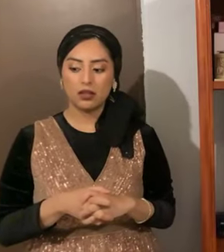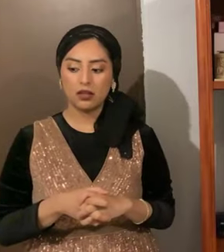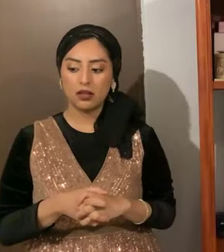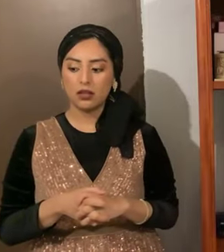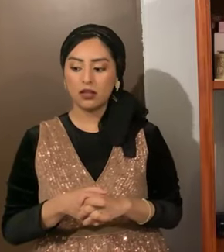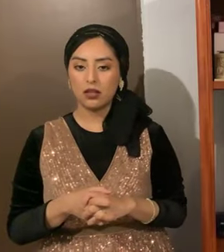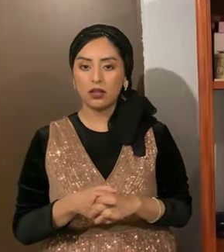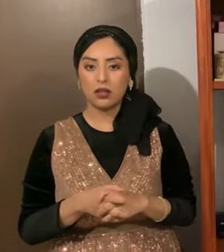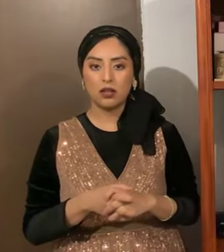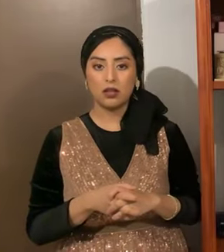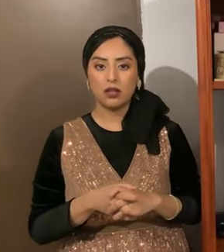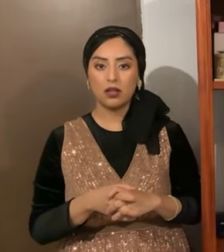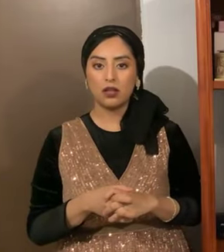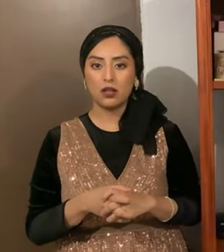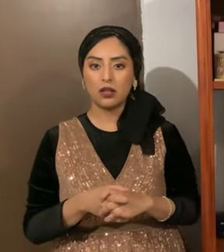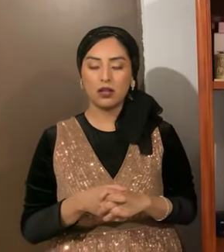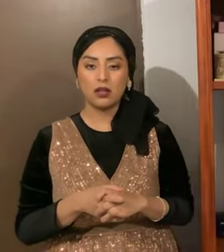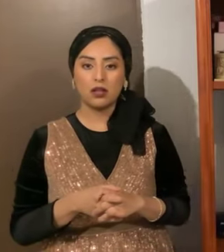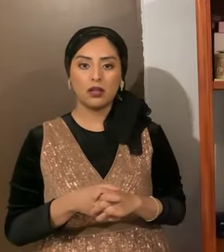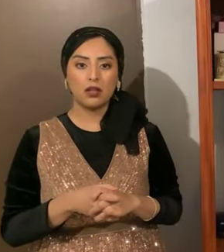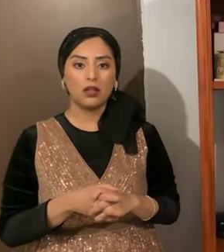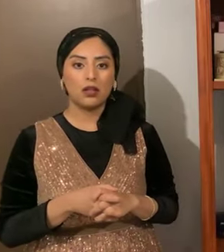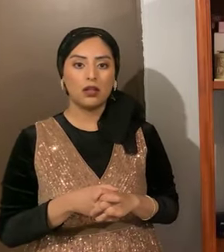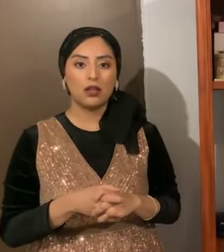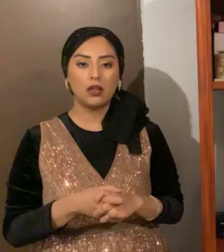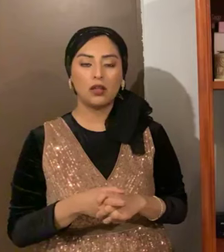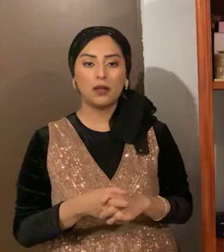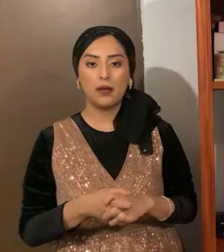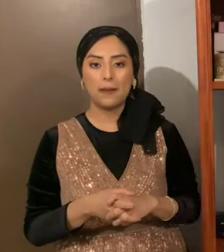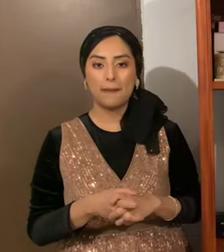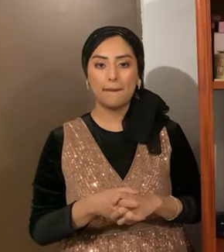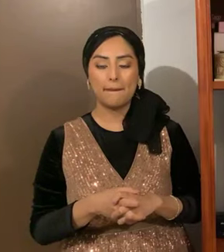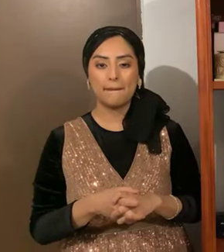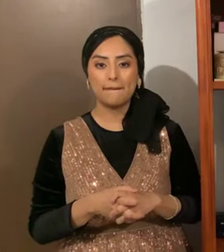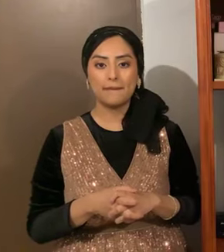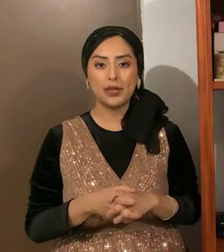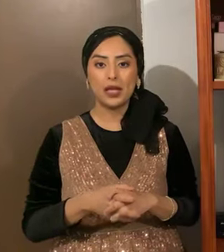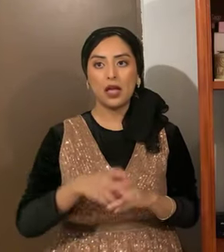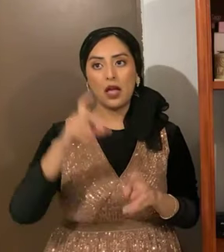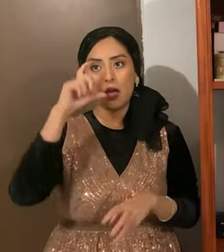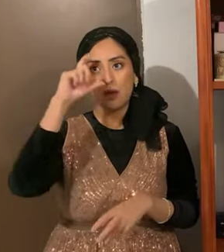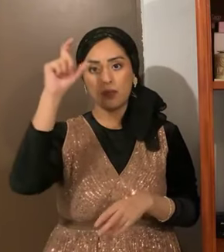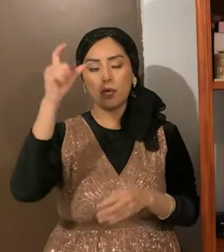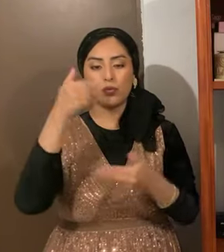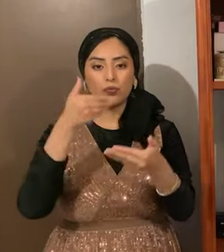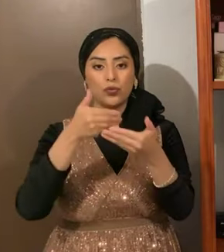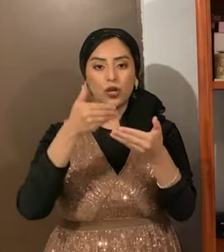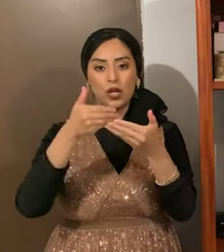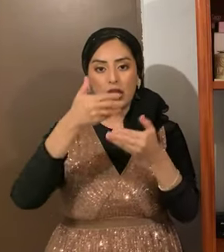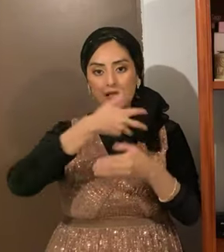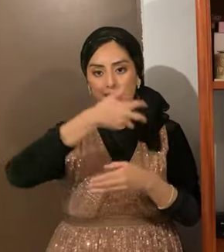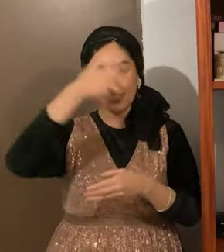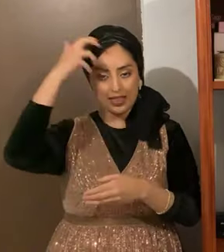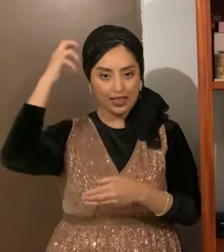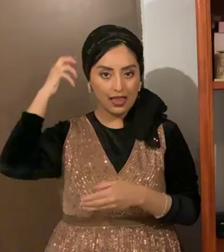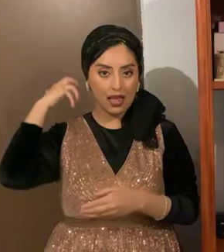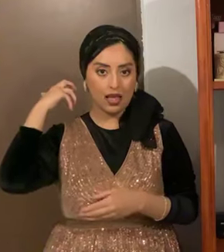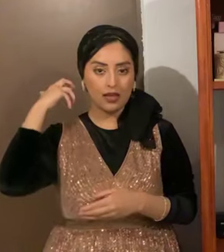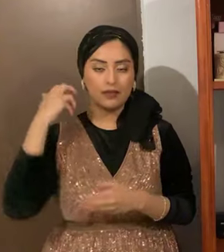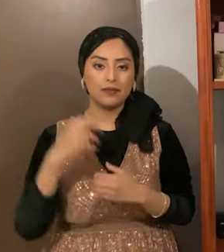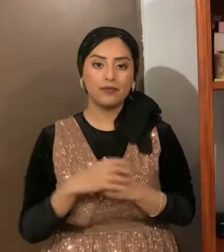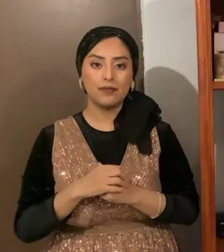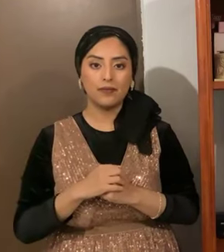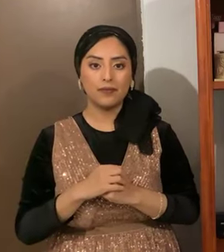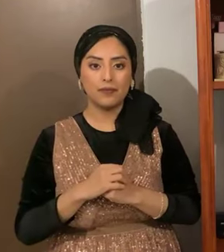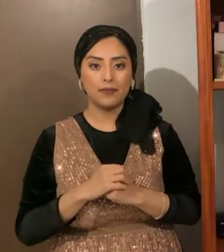La luna de sangre la luna está en el león que representa a Yahshua, el león de la tribu